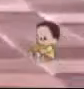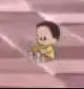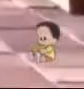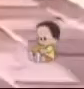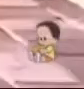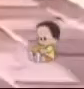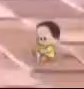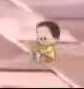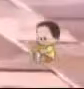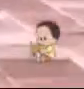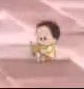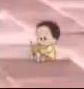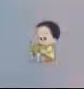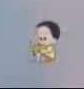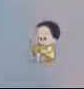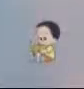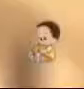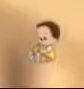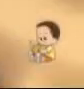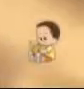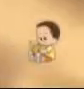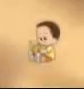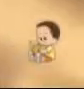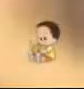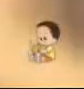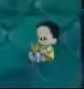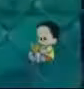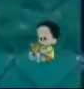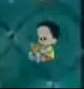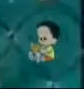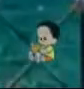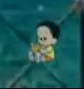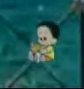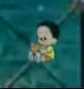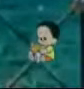escola em pedaços. A cadeira fica e cai para trás.